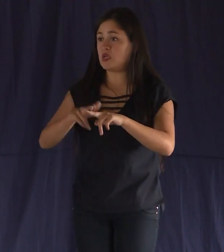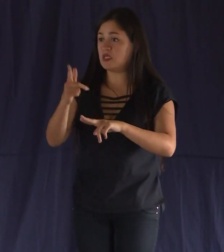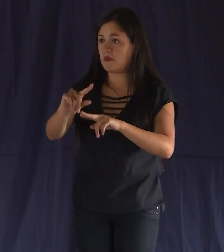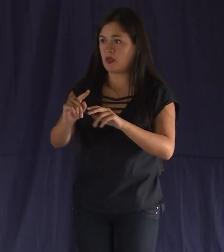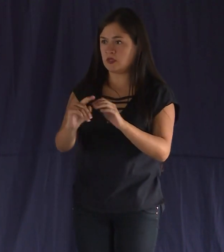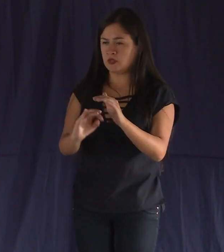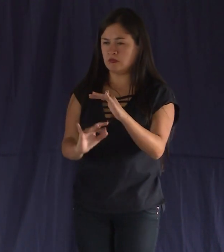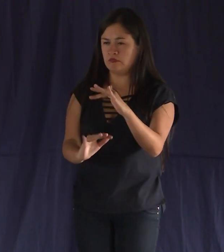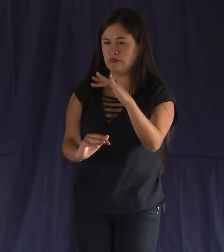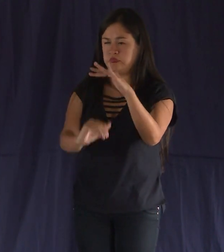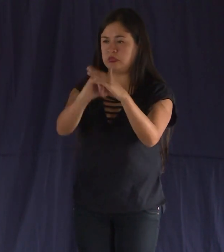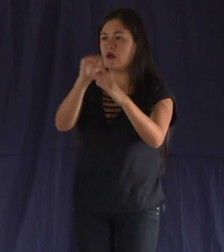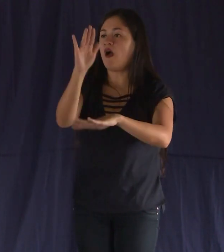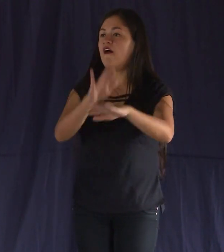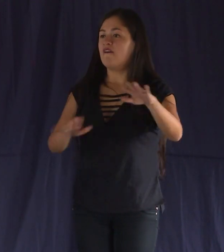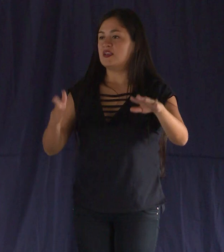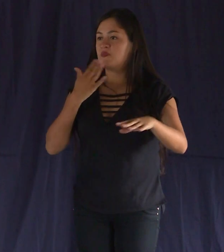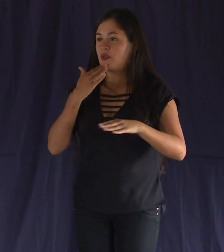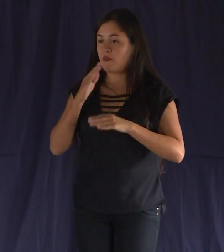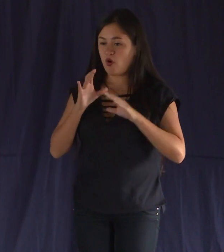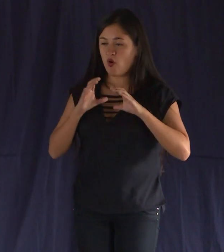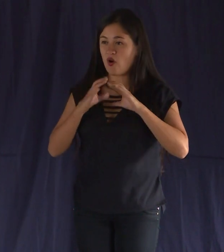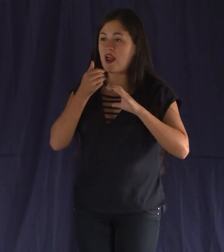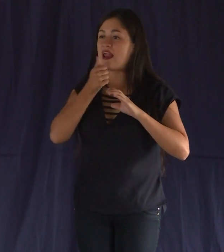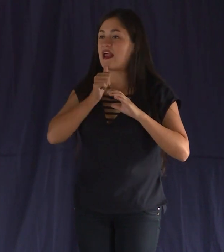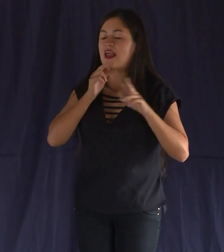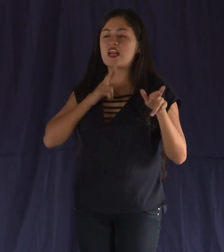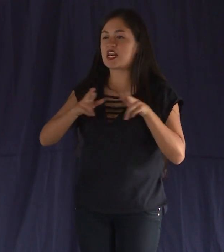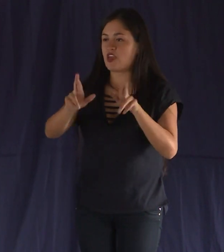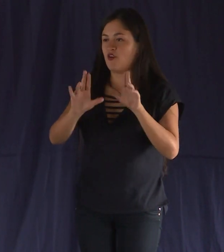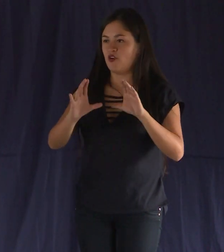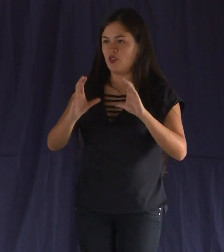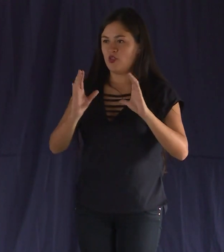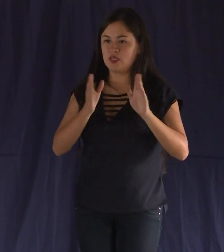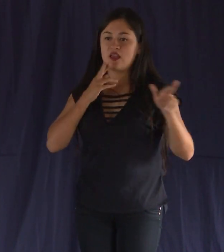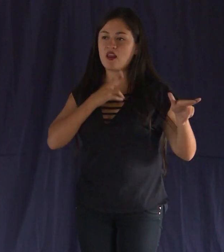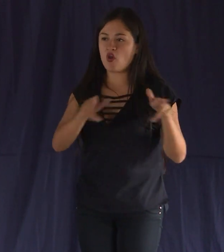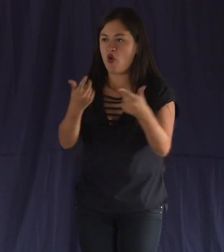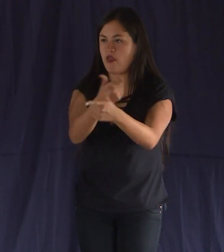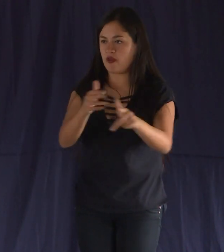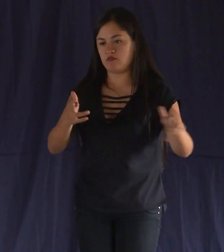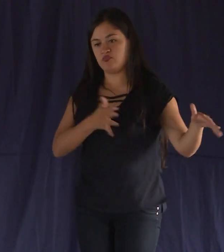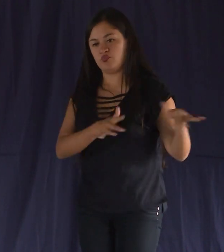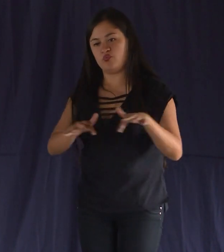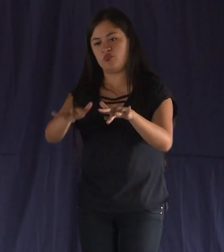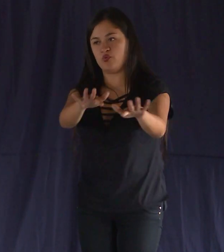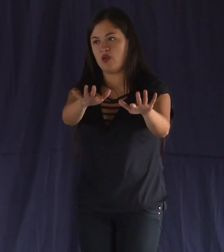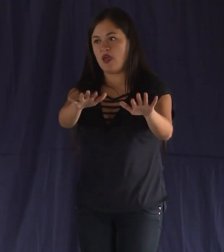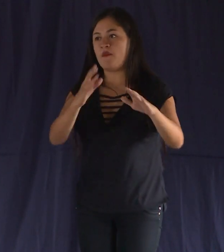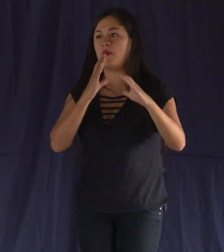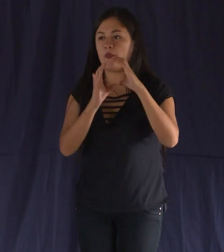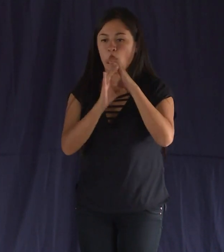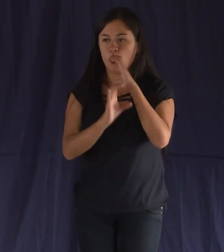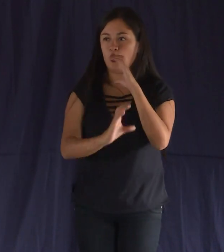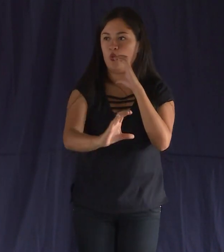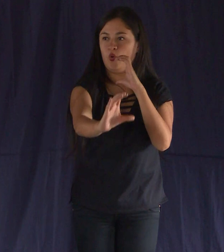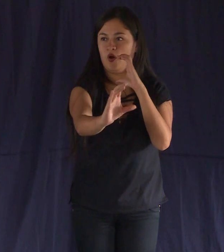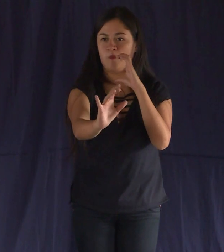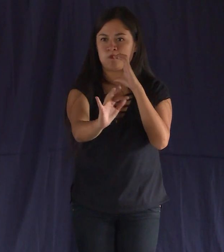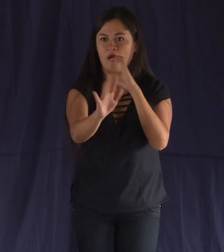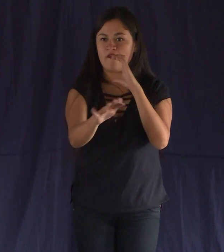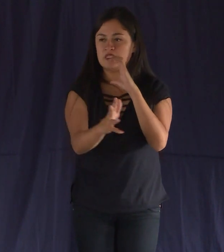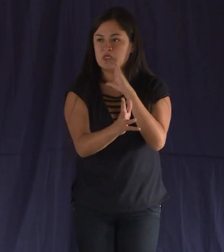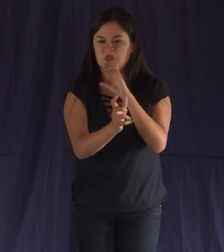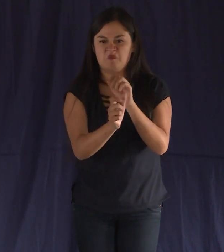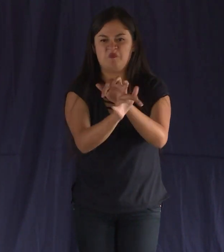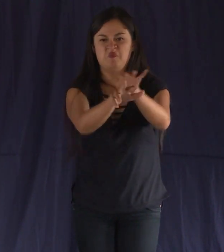reclama. Y por eso es que cuando apresan los ríos, ellos buscan por dónde irse, por dónde rebelarse, por dónde